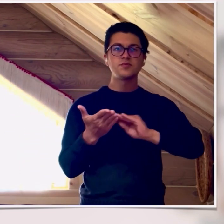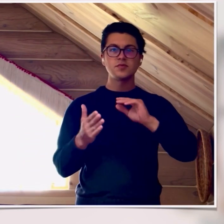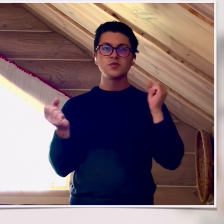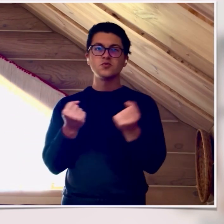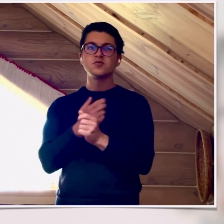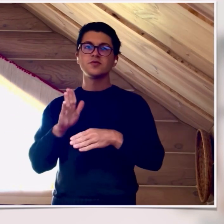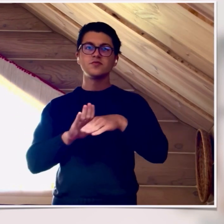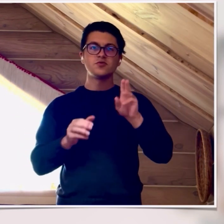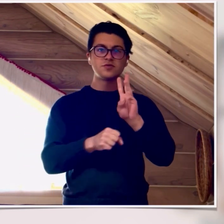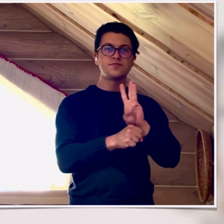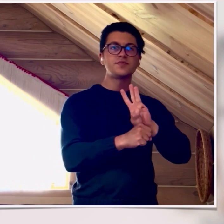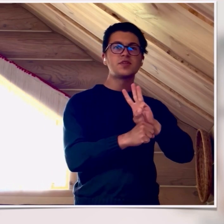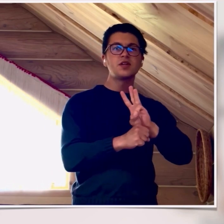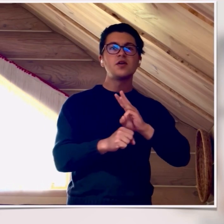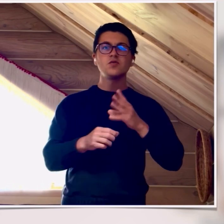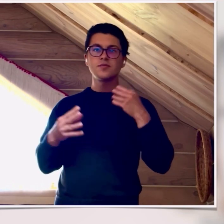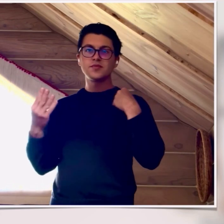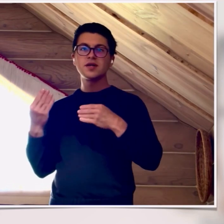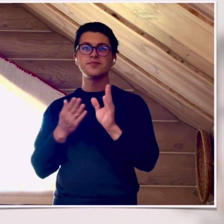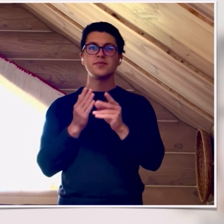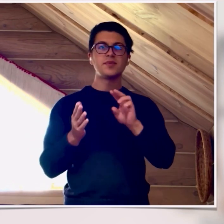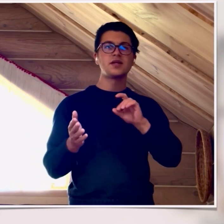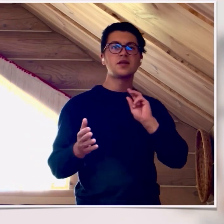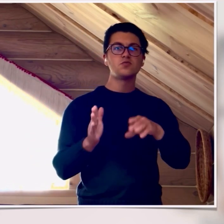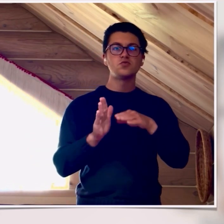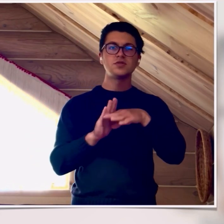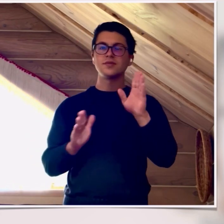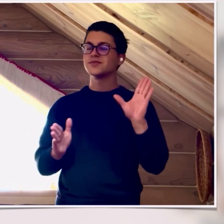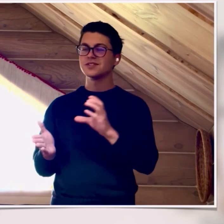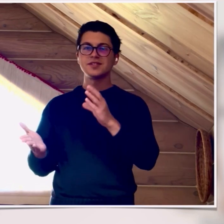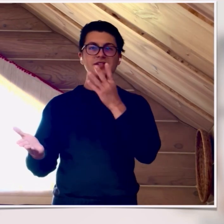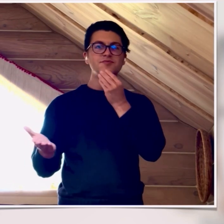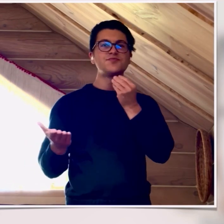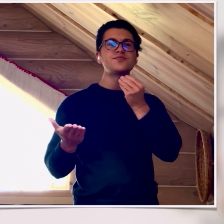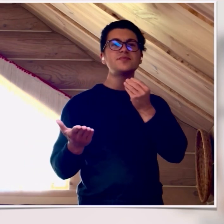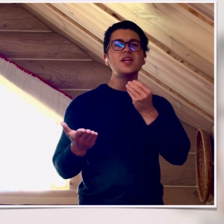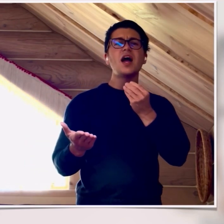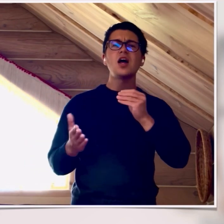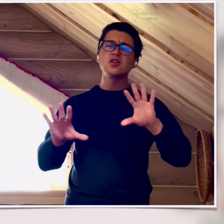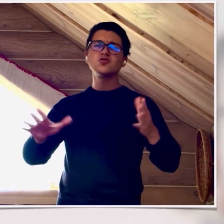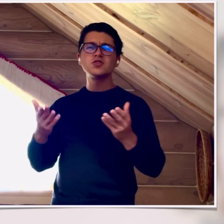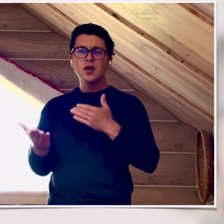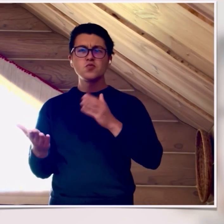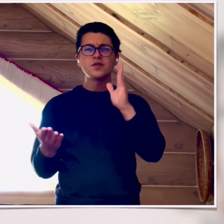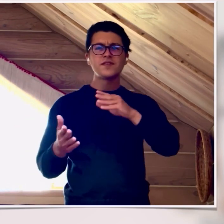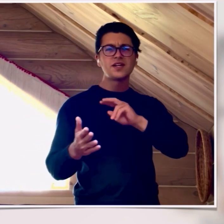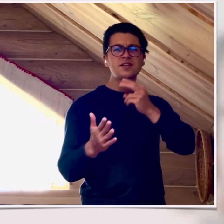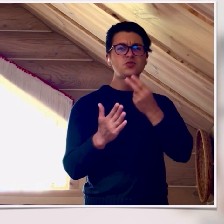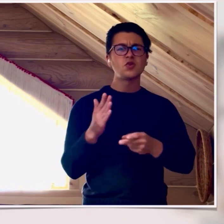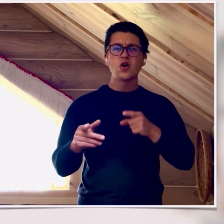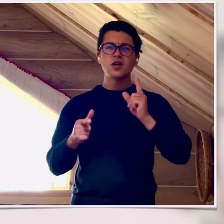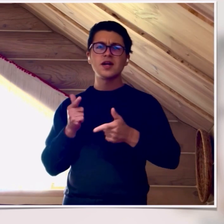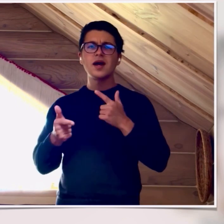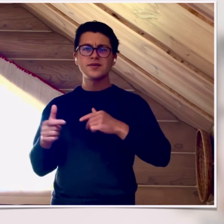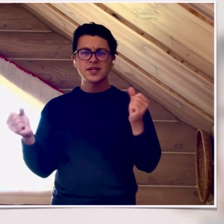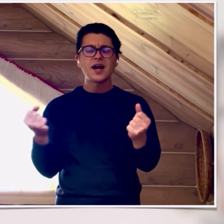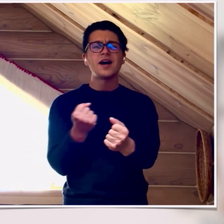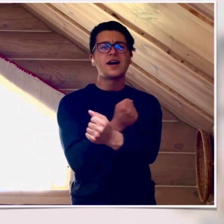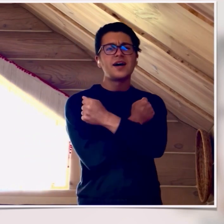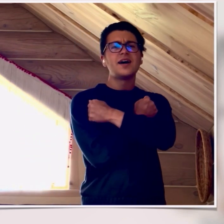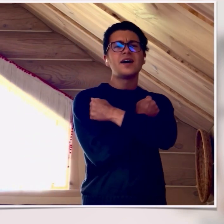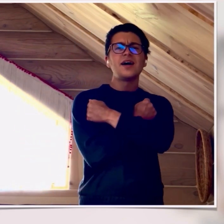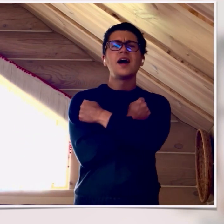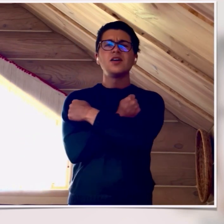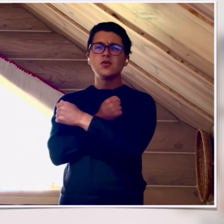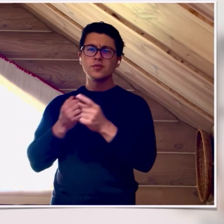пересмотрим в обнимку лучших фильмов В его майке без майка я для него буду самый красивый Однажды я буду валиться не с ног,